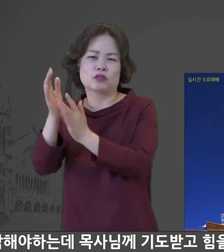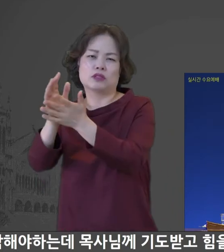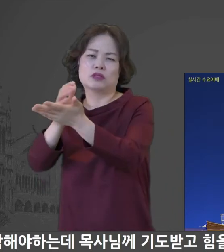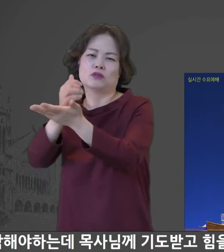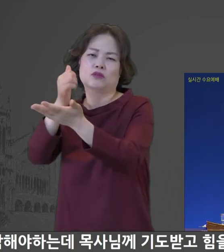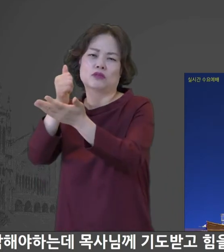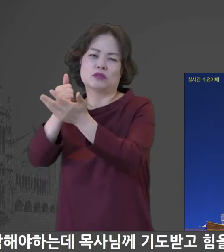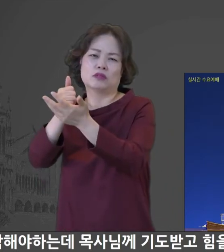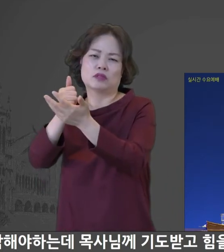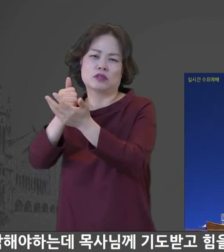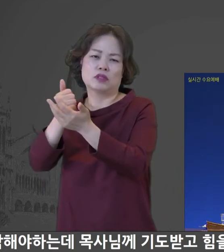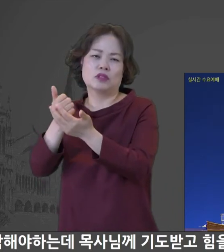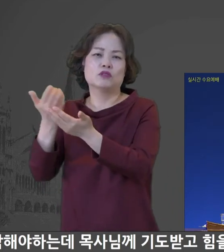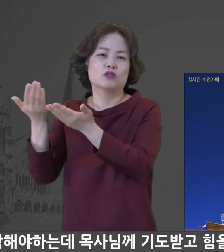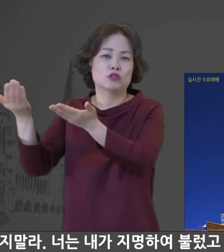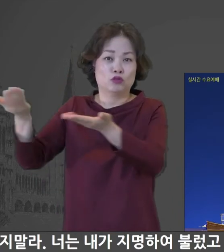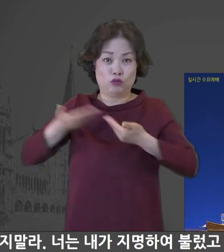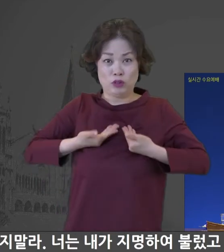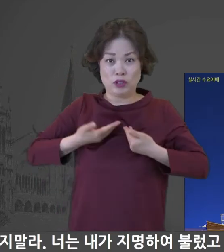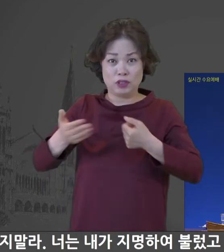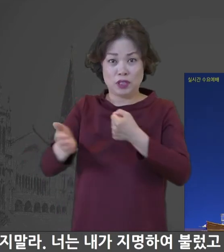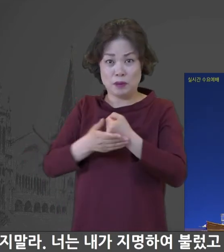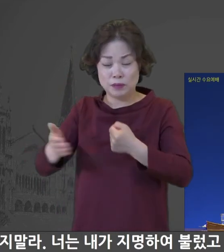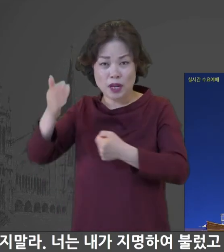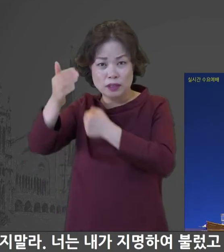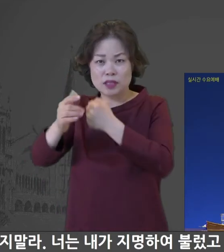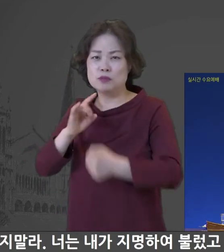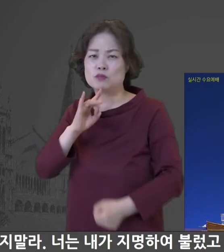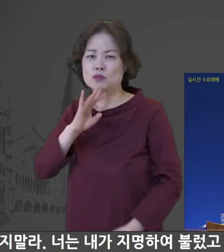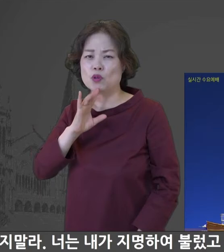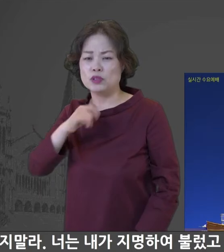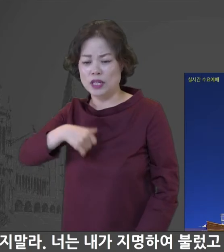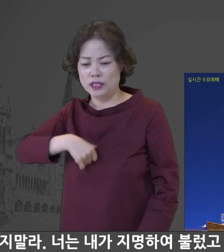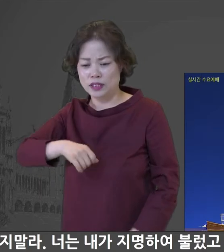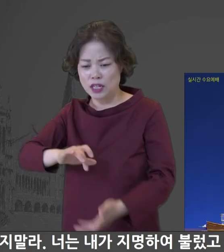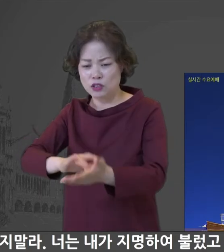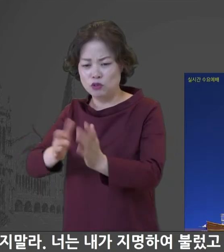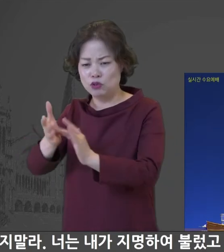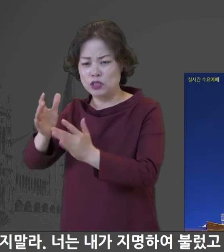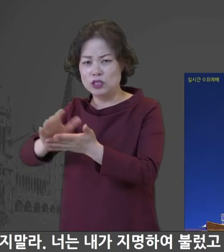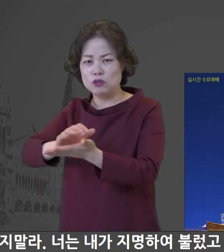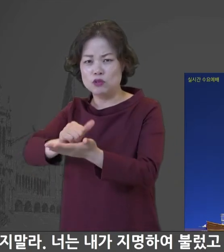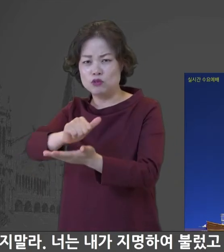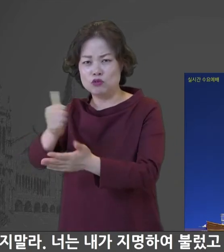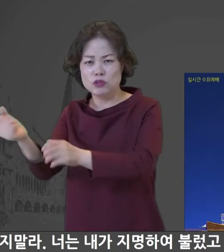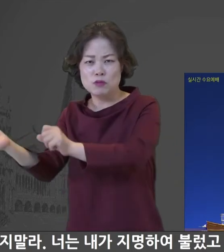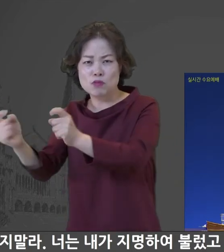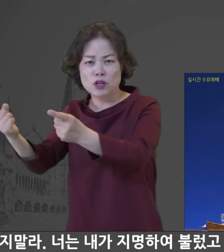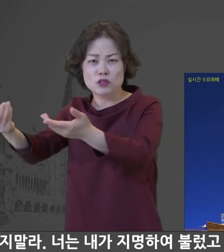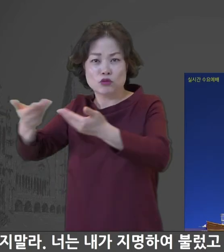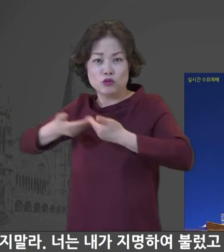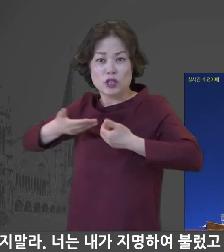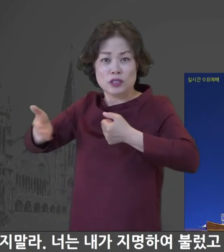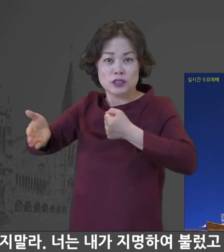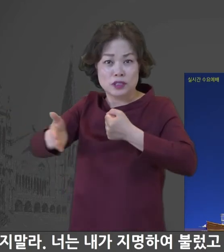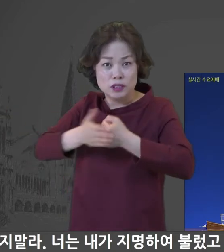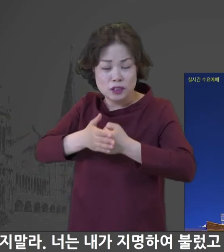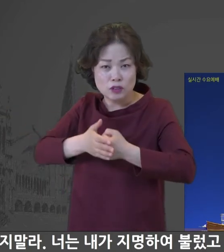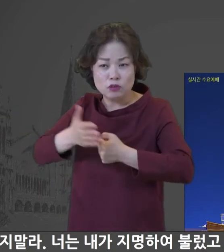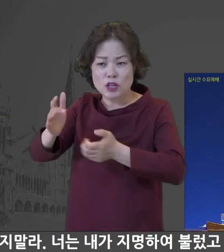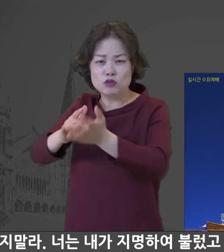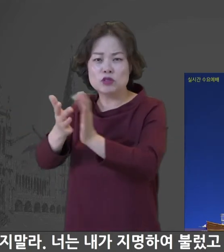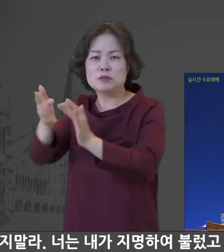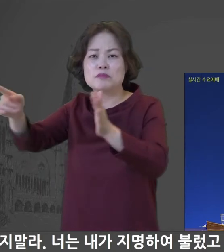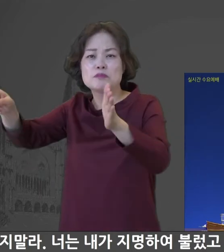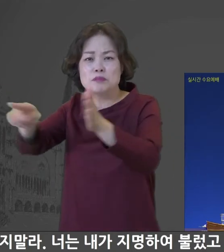그리스도를 내어주셨기 때문입니다. 하나님의 하나밖에 없는 독생자를 내어주셨기 때문에 그 예수님을 우리가 믿는 한